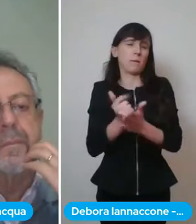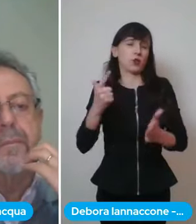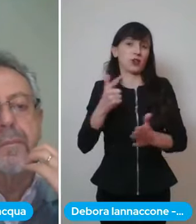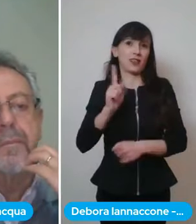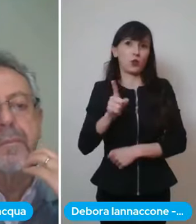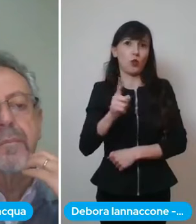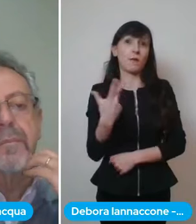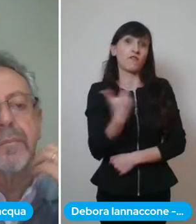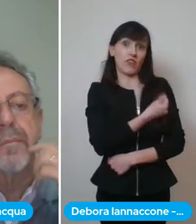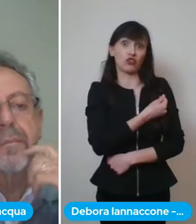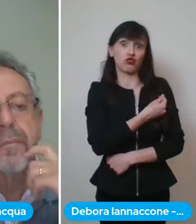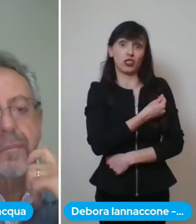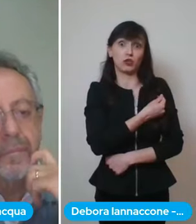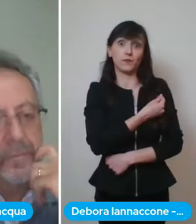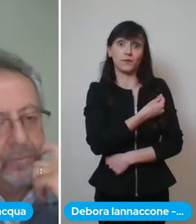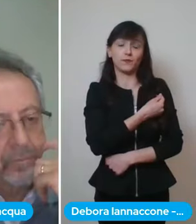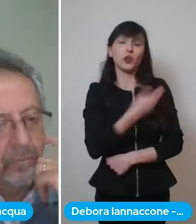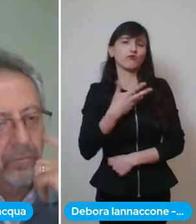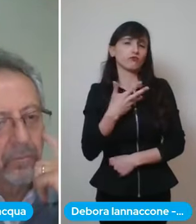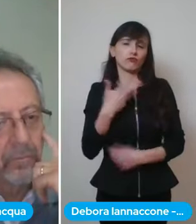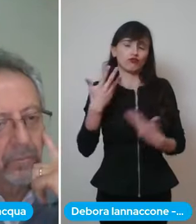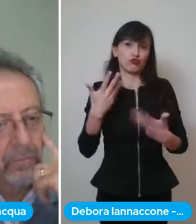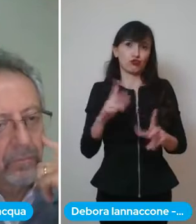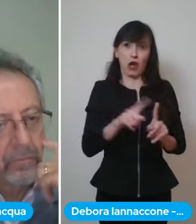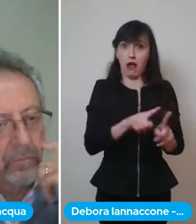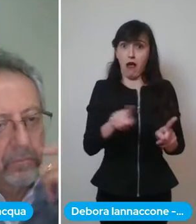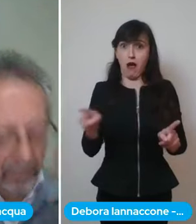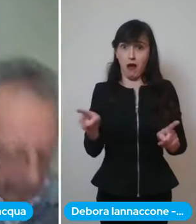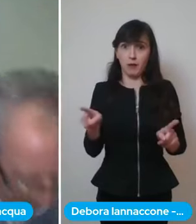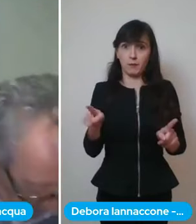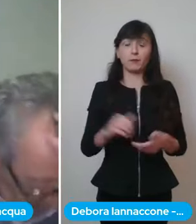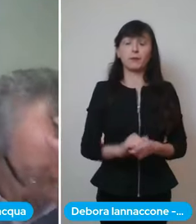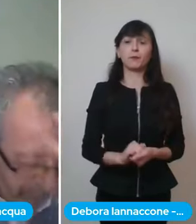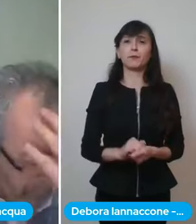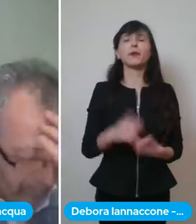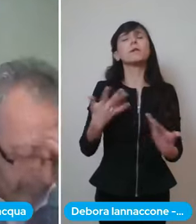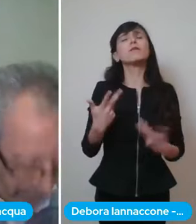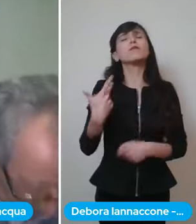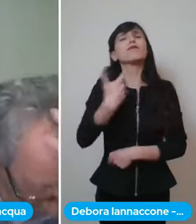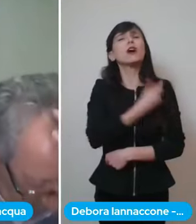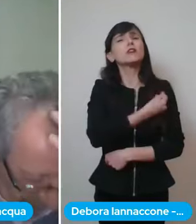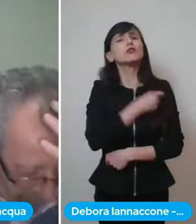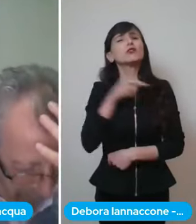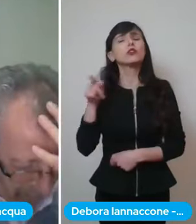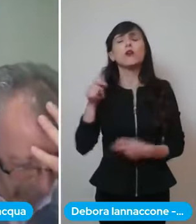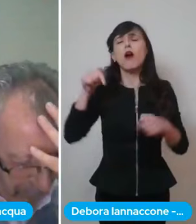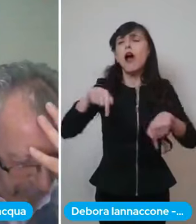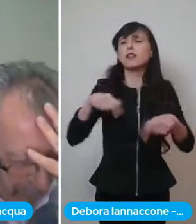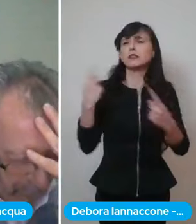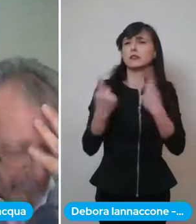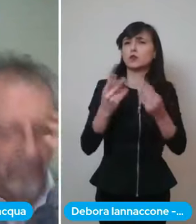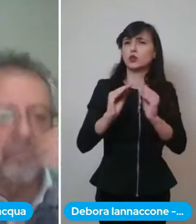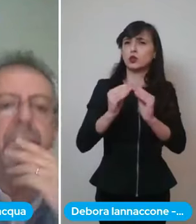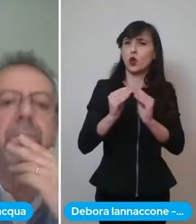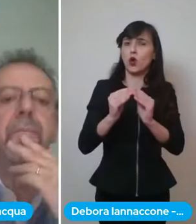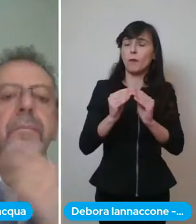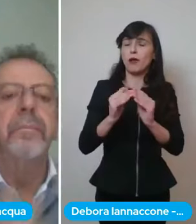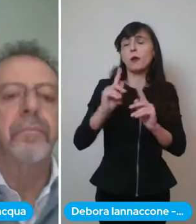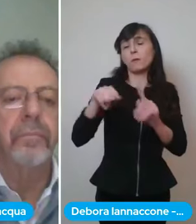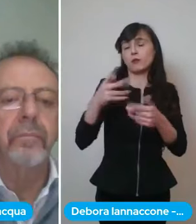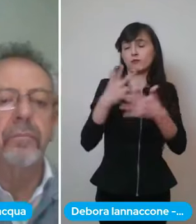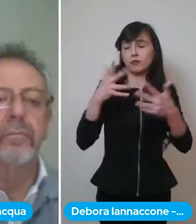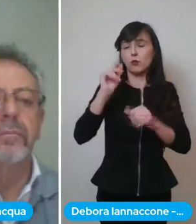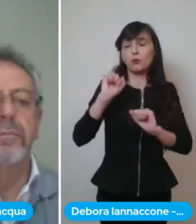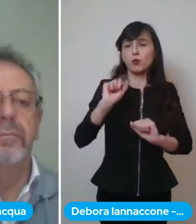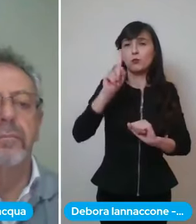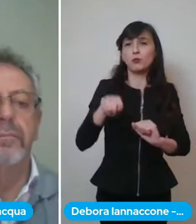vaccinazione. Ecco, rispetto ai vaccini, a questo punto, come siamo messi? Poi, ovviamente, facciamo anche una parentesi rispetto